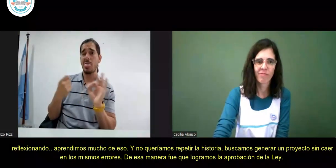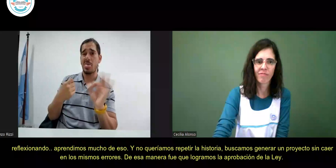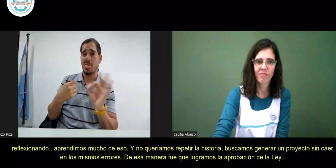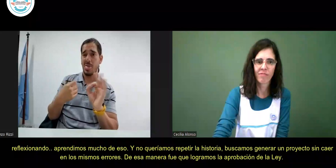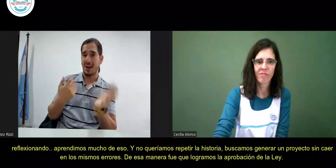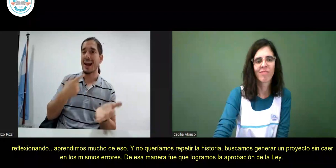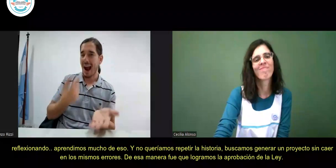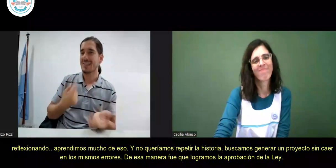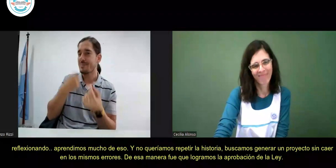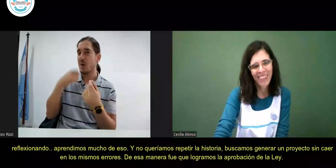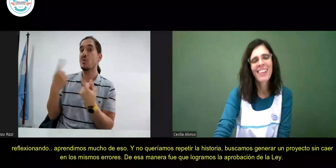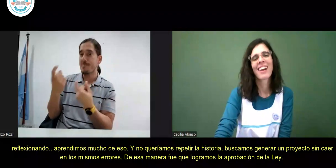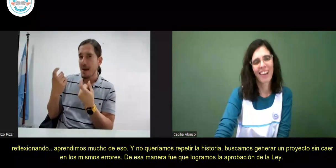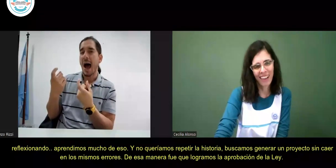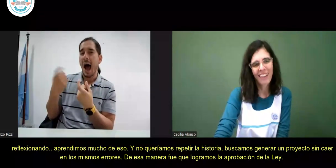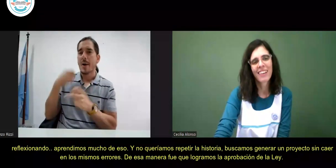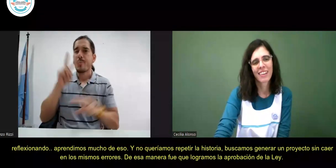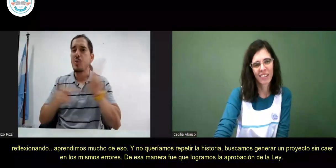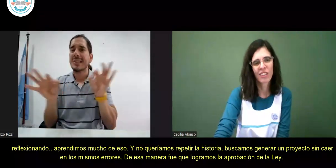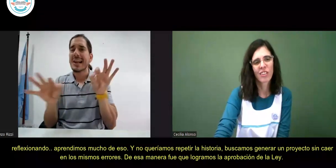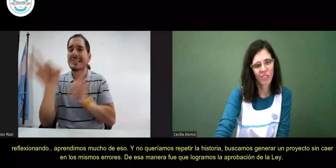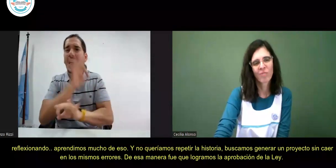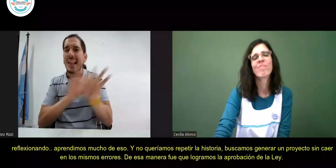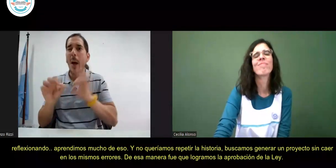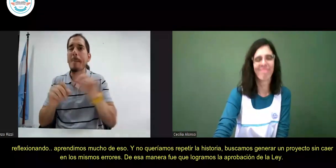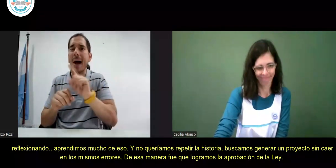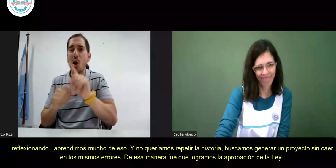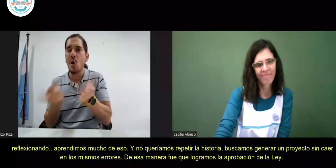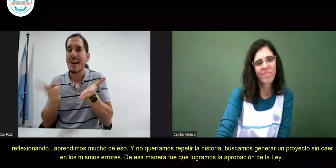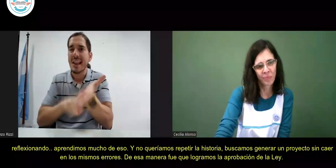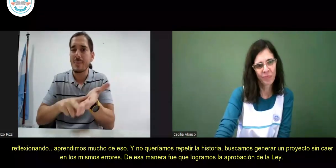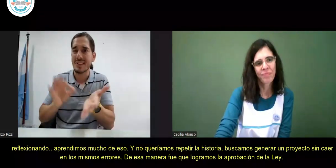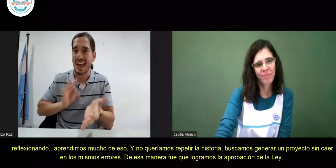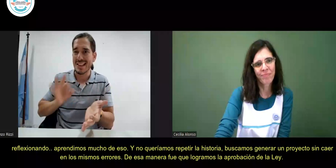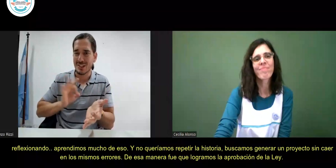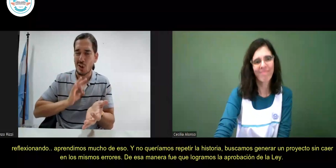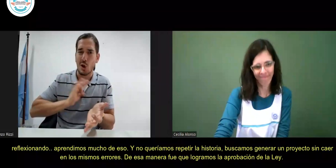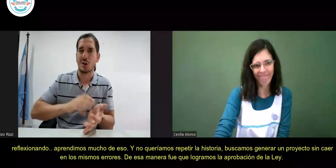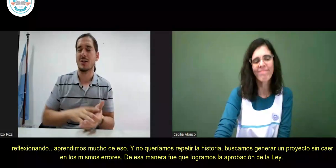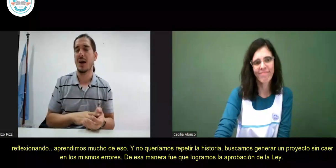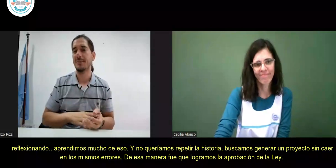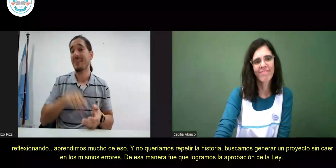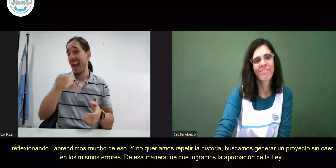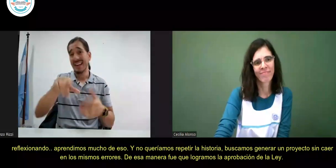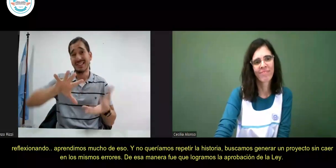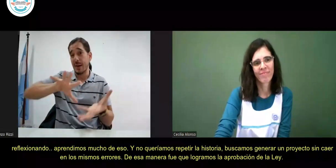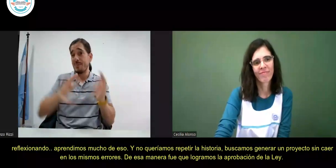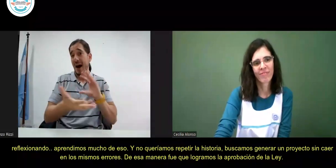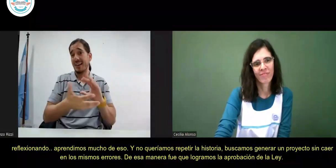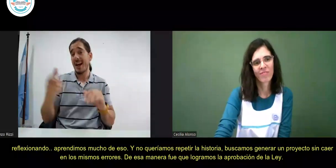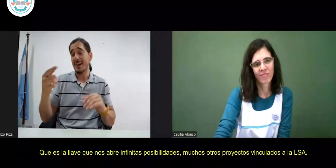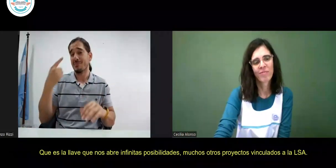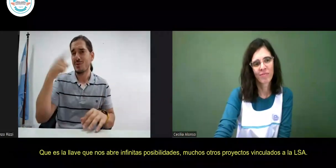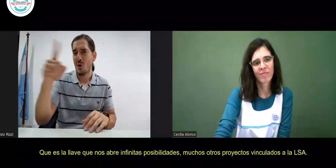historia. Buscamos generar un proyecto sin caer en los mismos errores. De